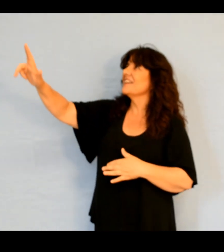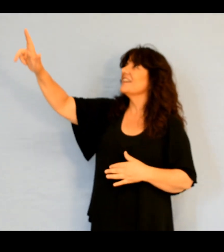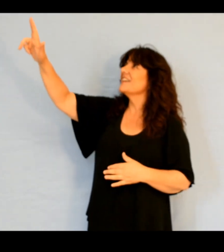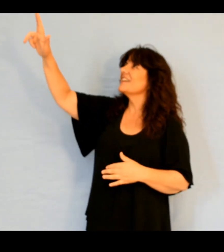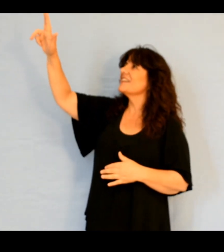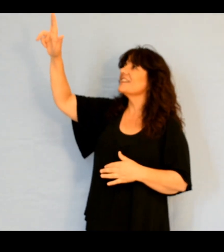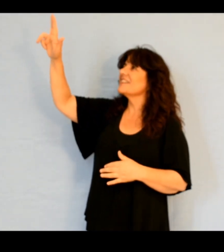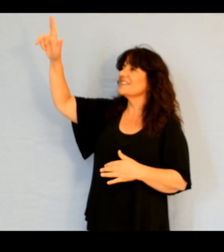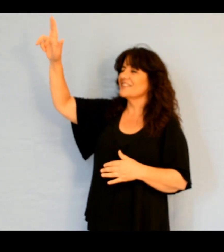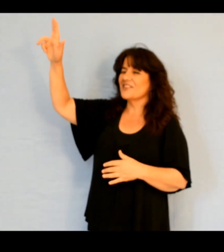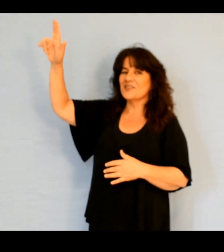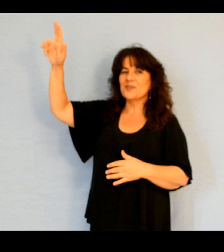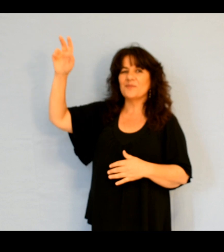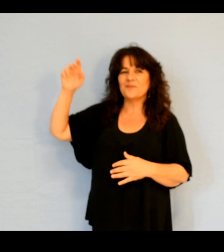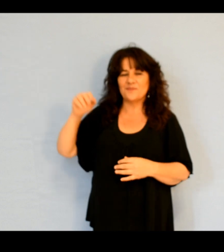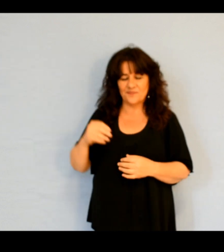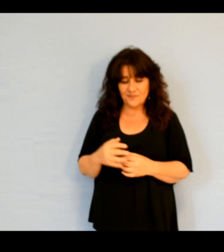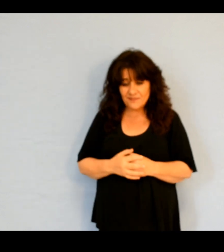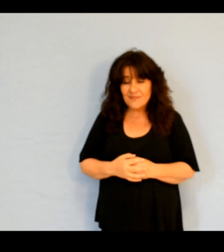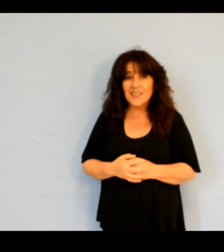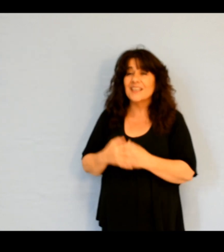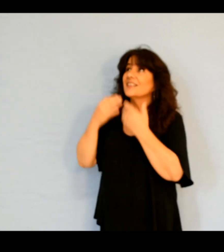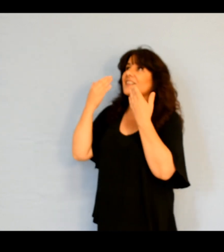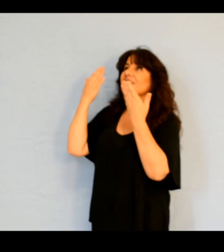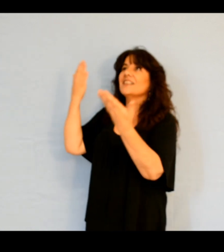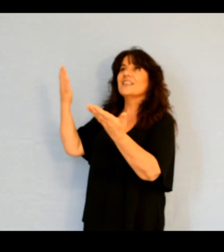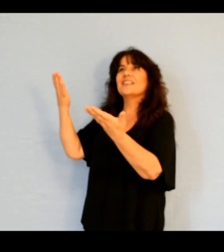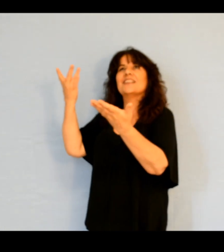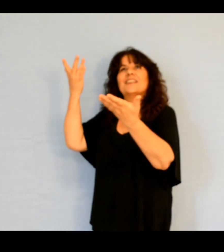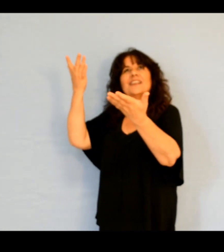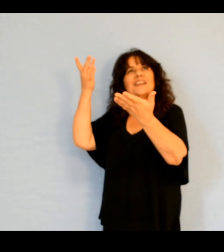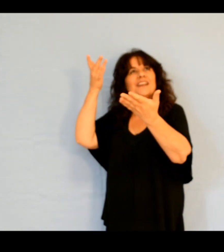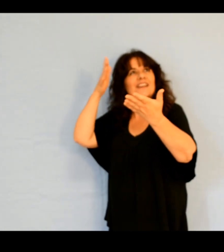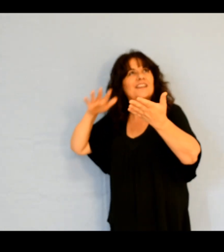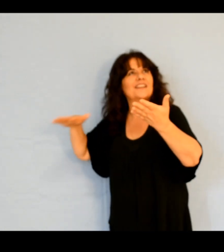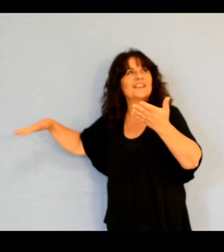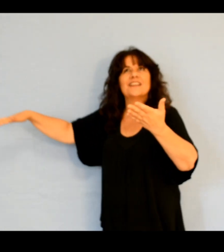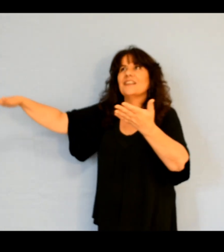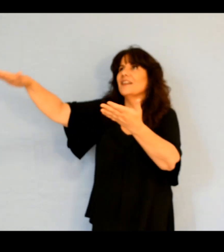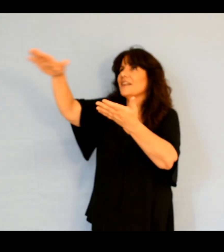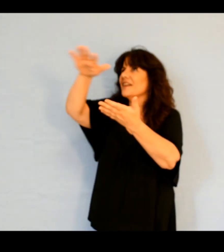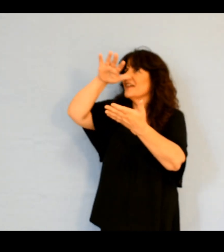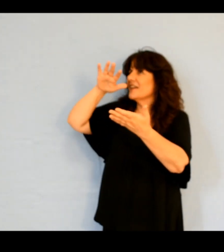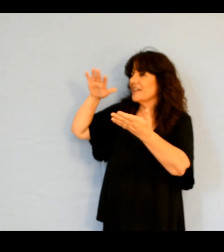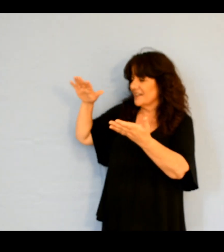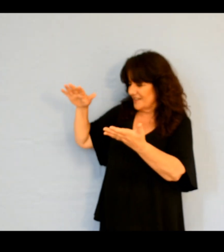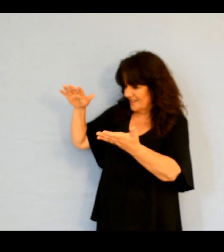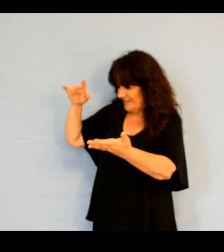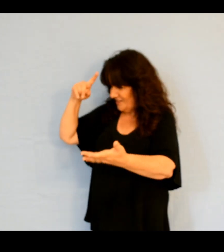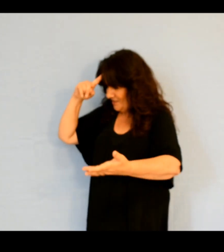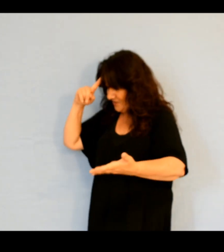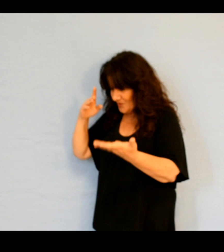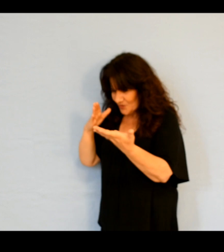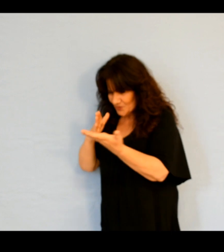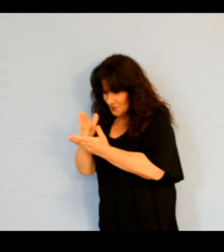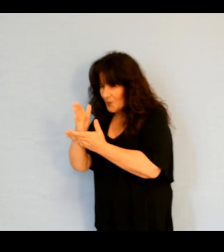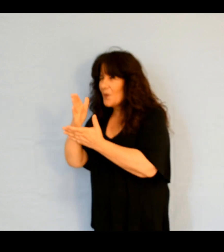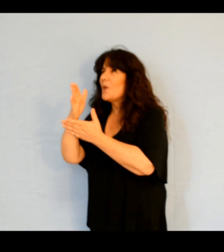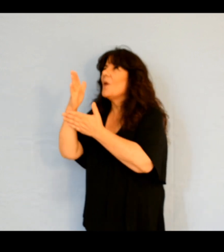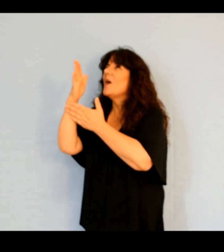Seigneur. C'est là le siège du droit, le siège de la maison de